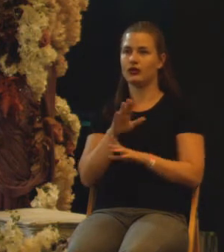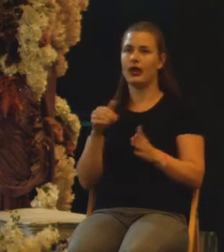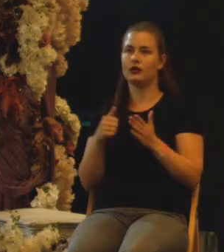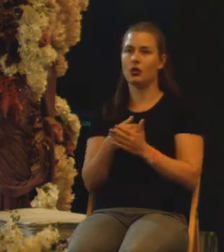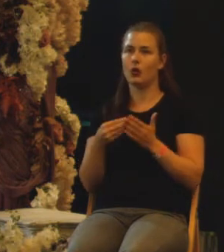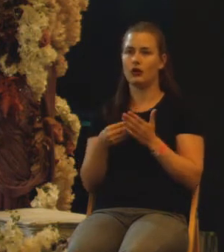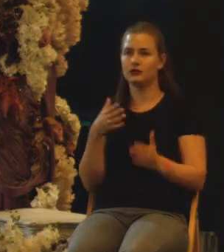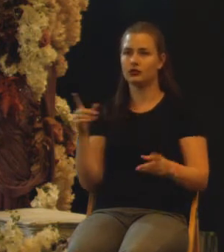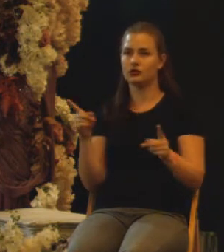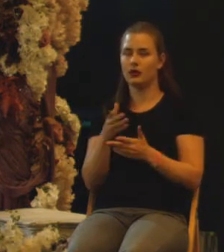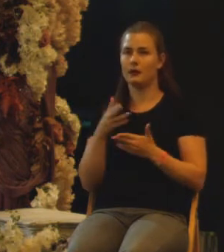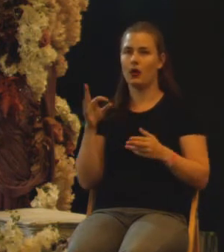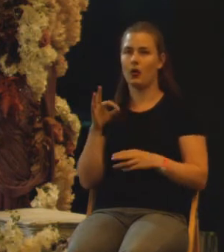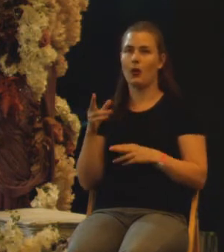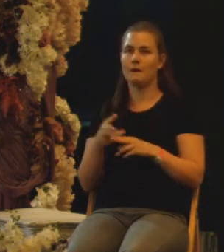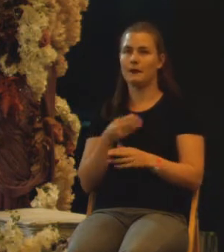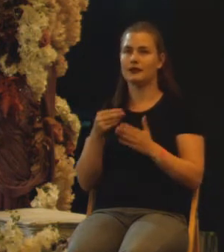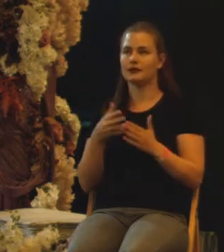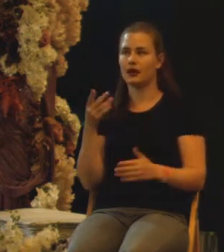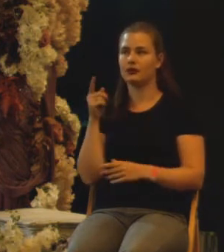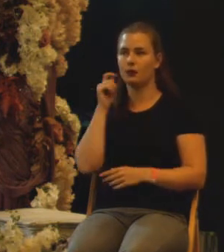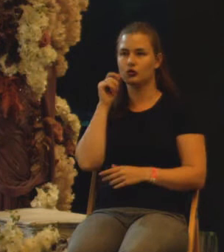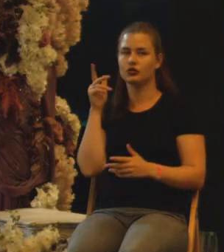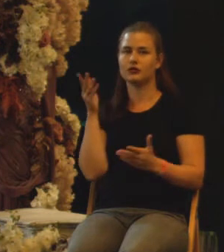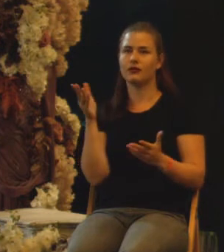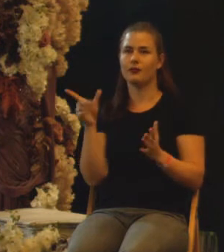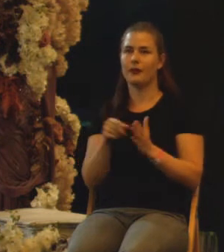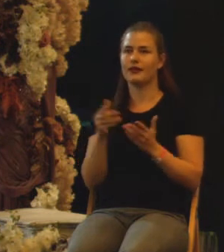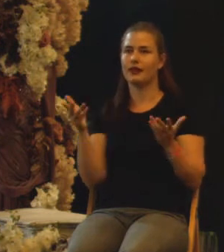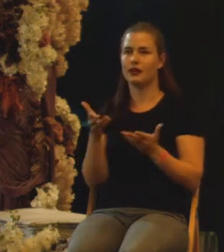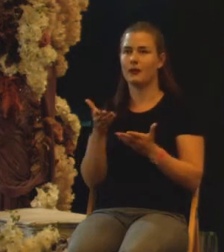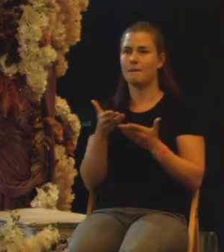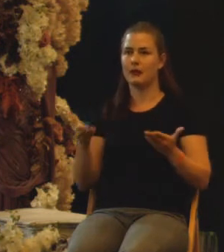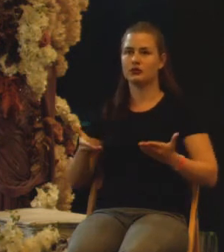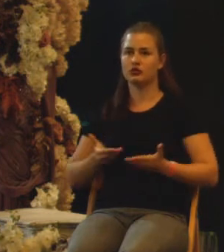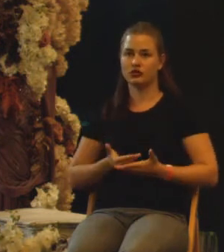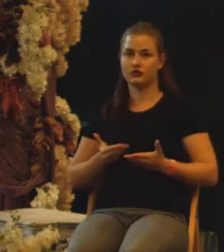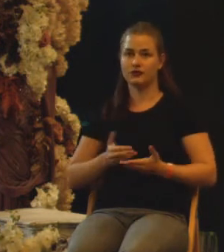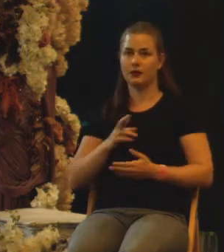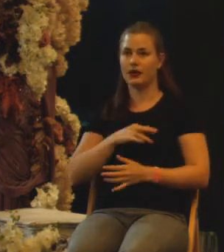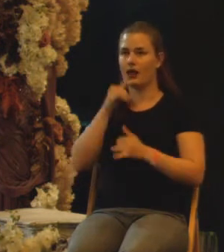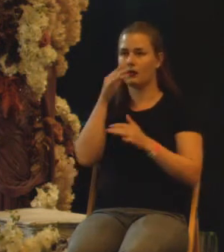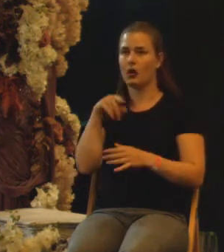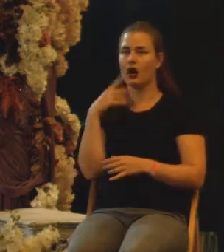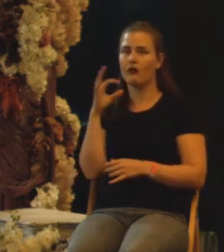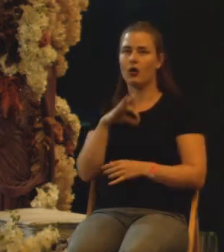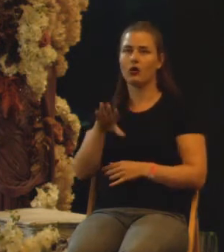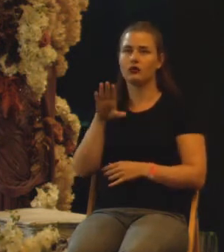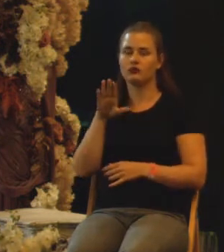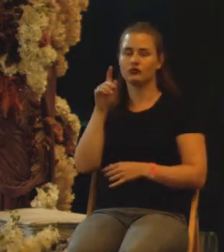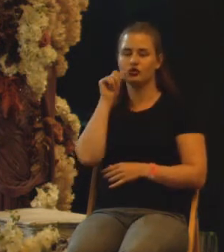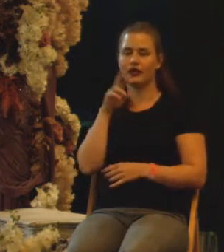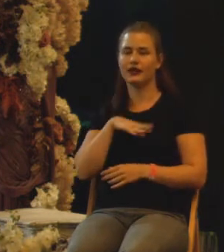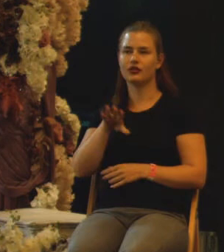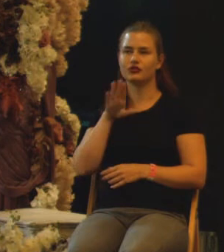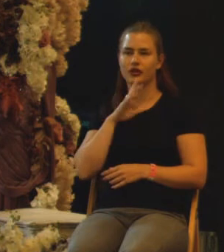мы обесцениваем тех мужчин, с которыми мы живем. Я не могу говорить о мужчинах, я женщина. Ну, я